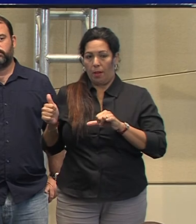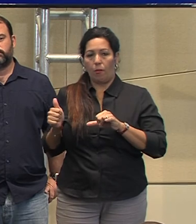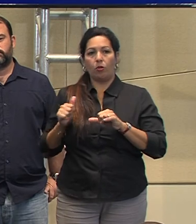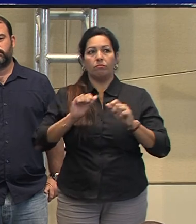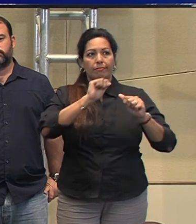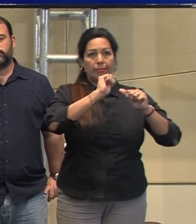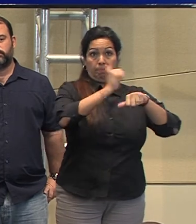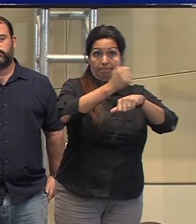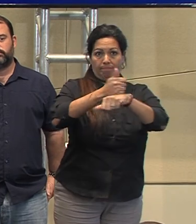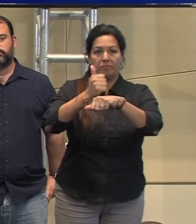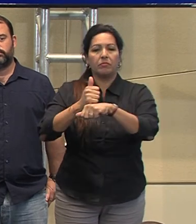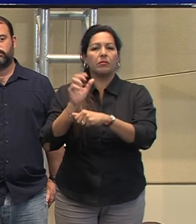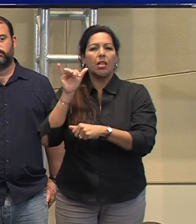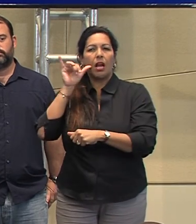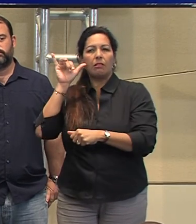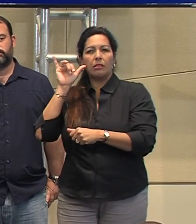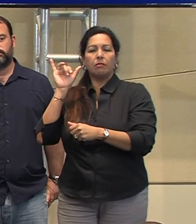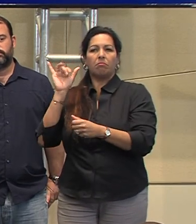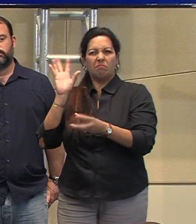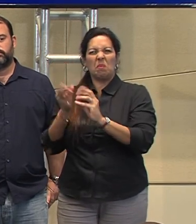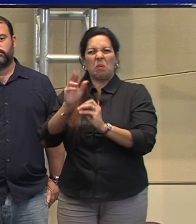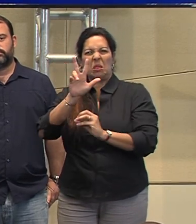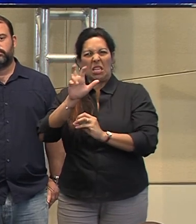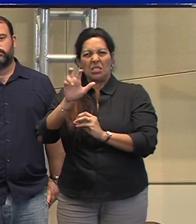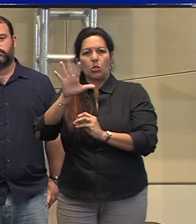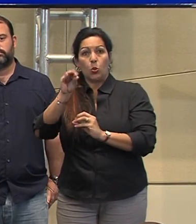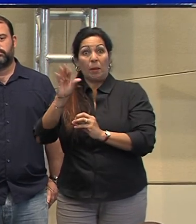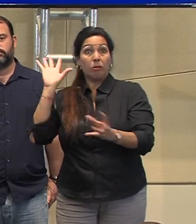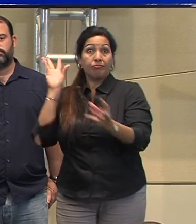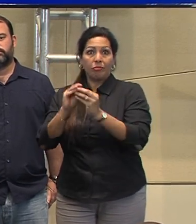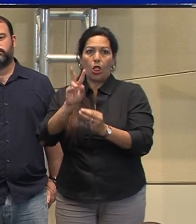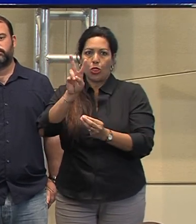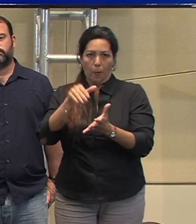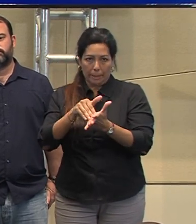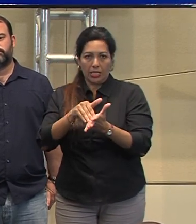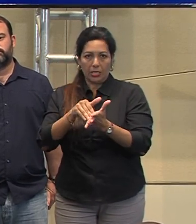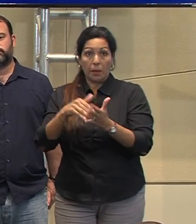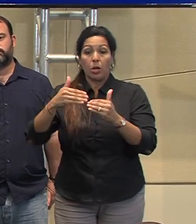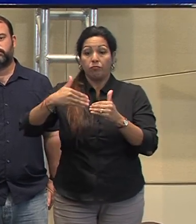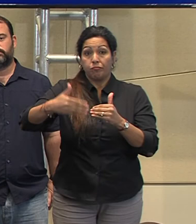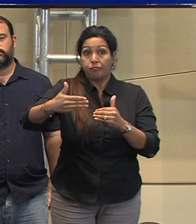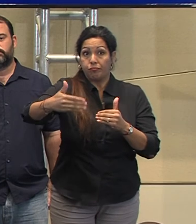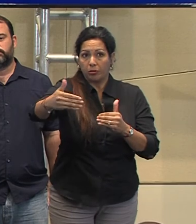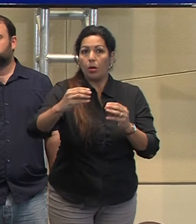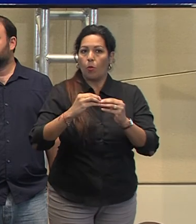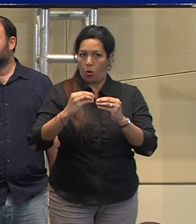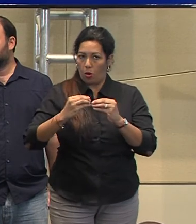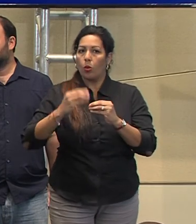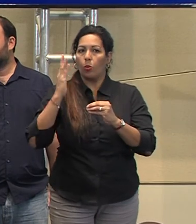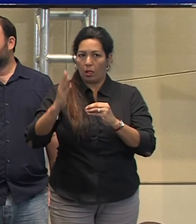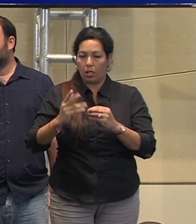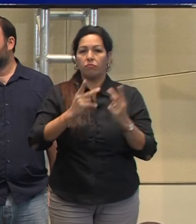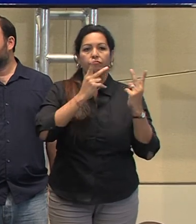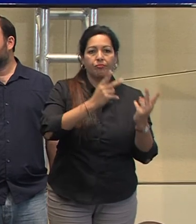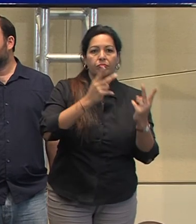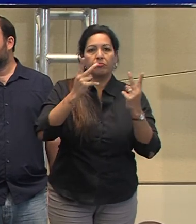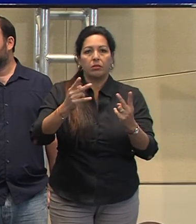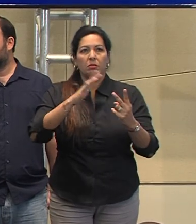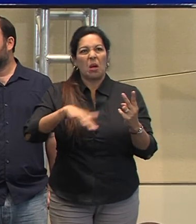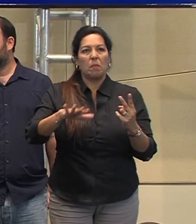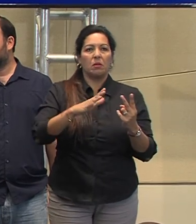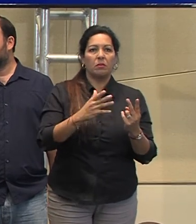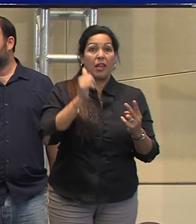de esos toldos en el día de ayer se instalaron cerca de 350 y en los próximos días ellos van a estar ya yendo a un rey de